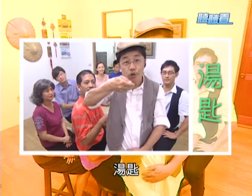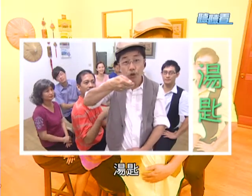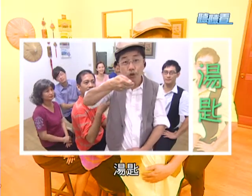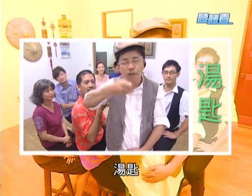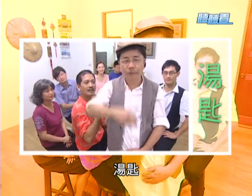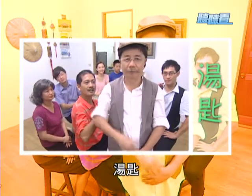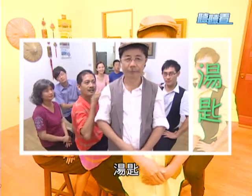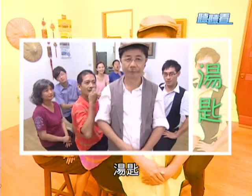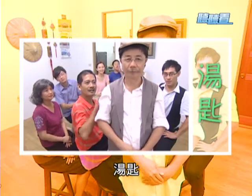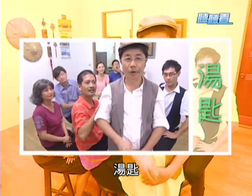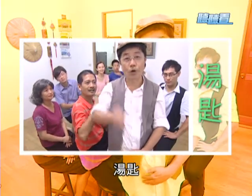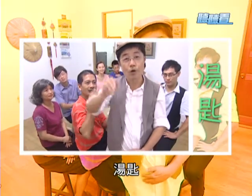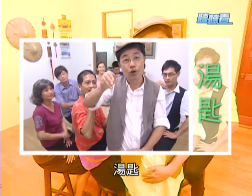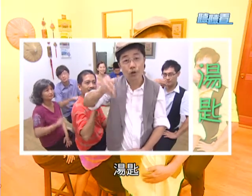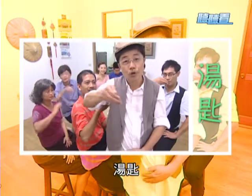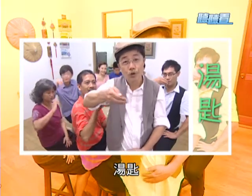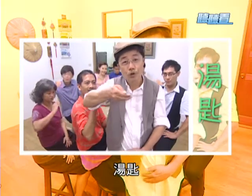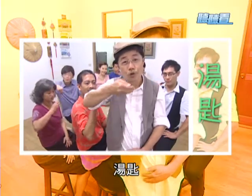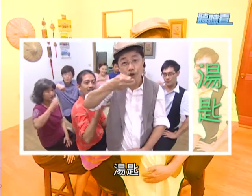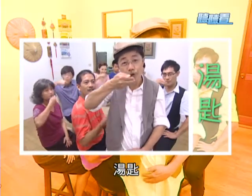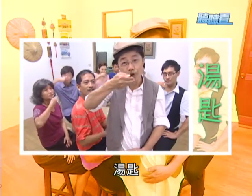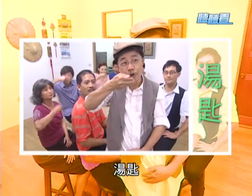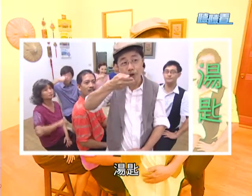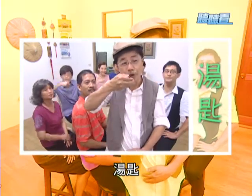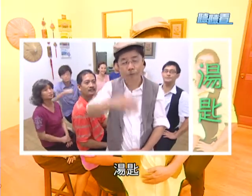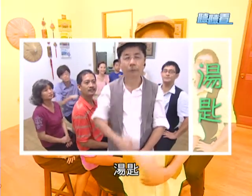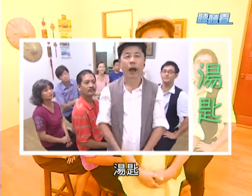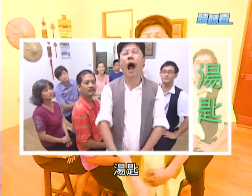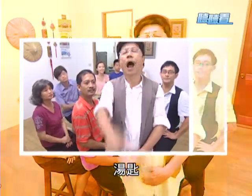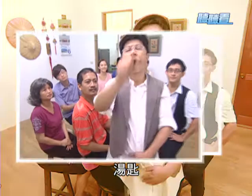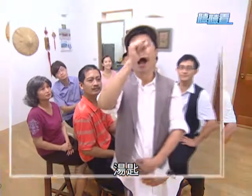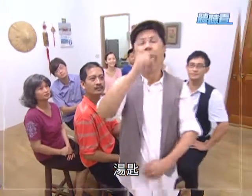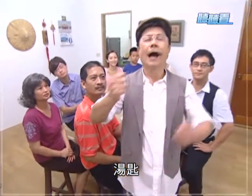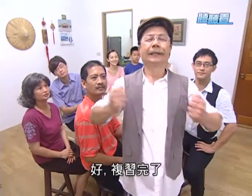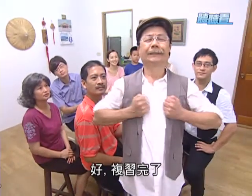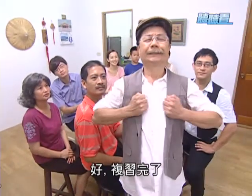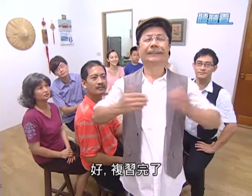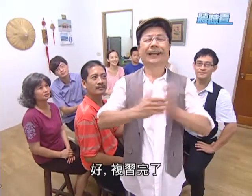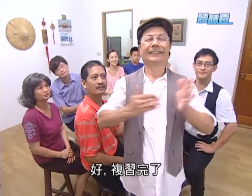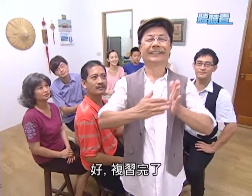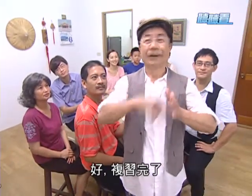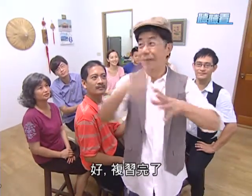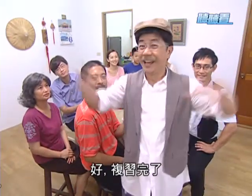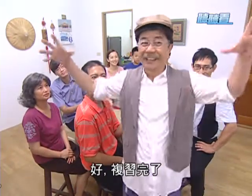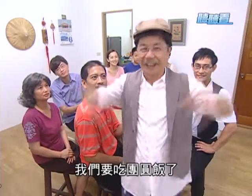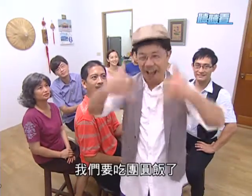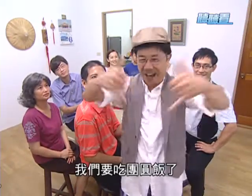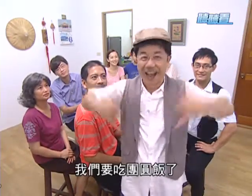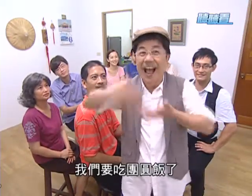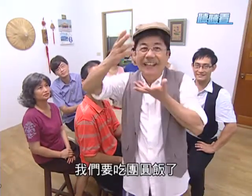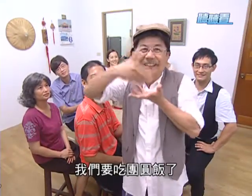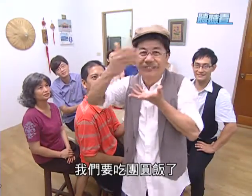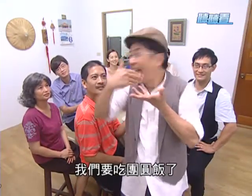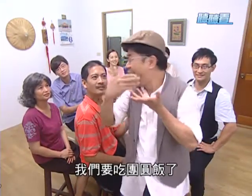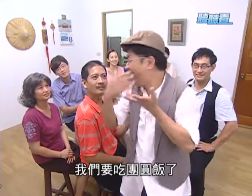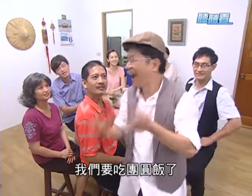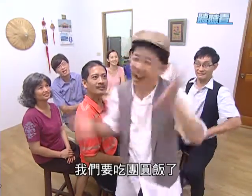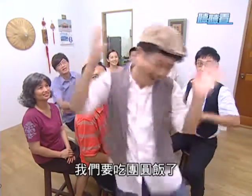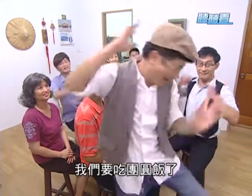匙， 汤匙。 好，复习完了。我们要吃团圆饭啦！